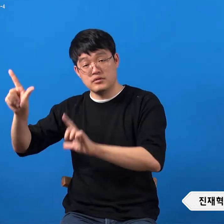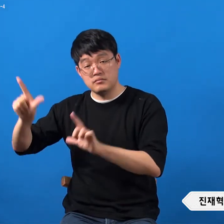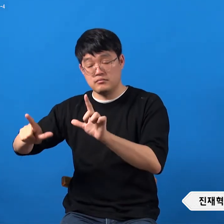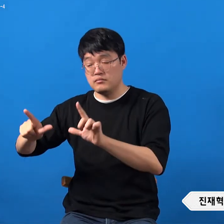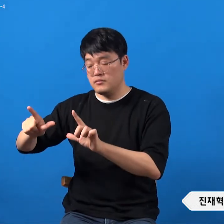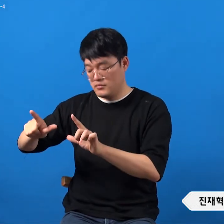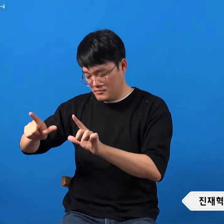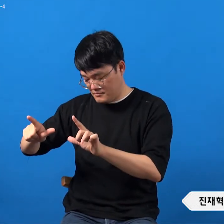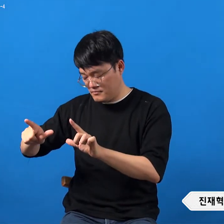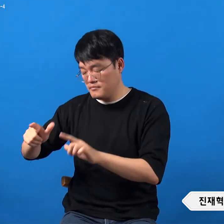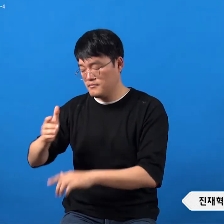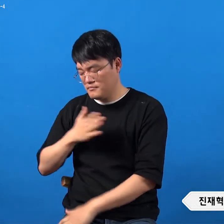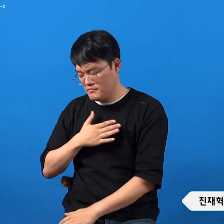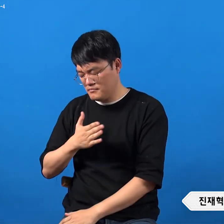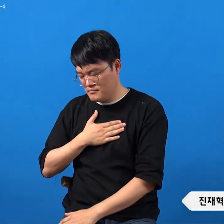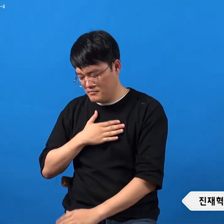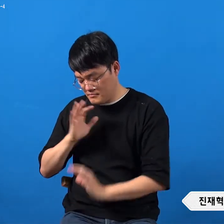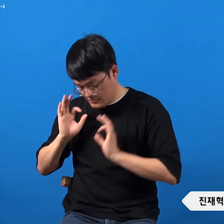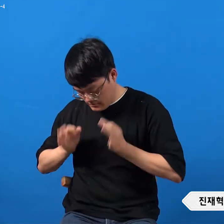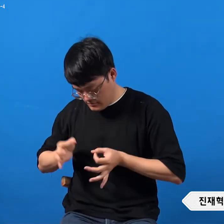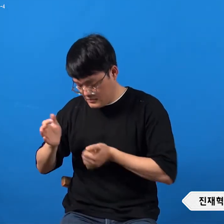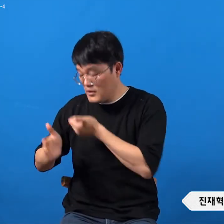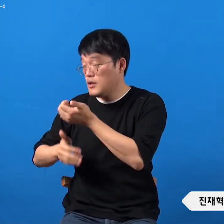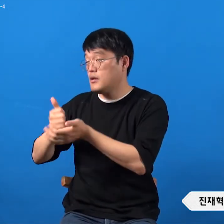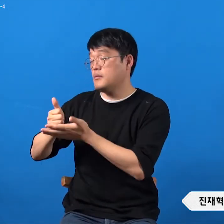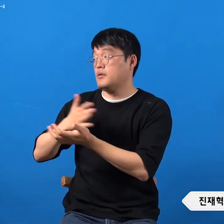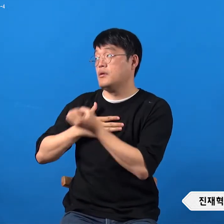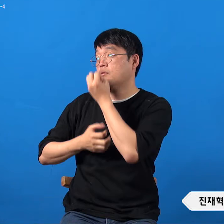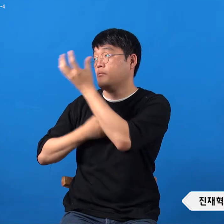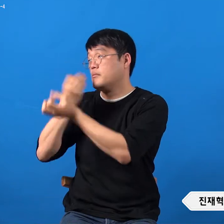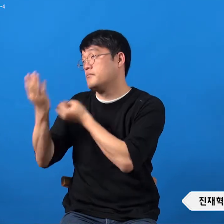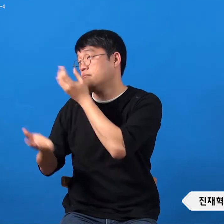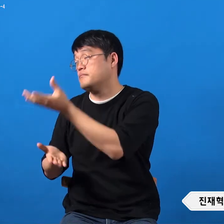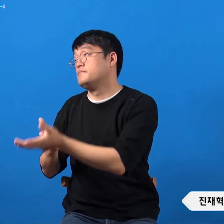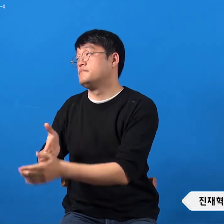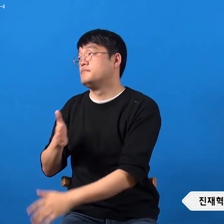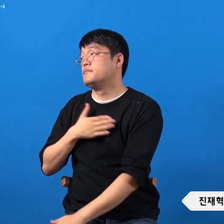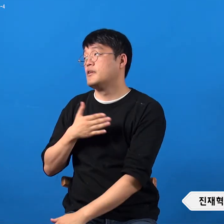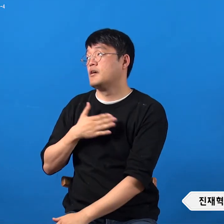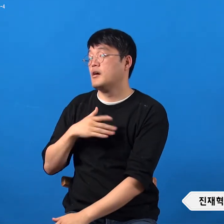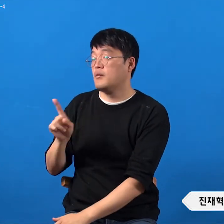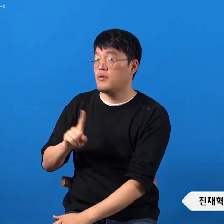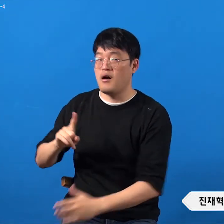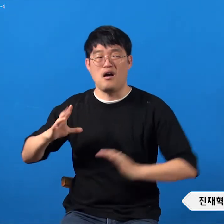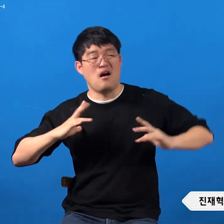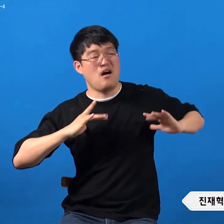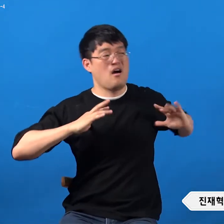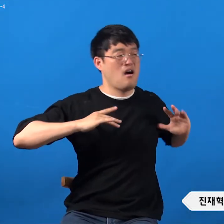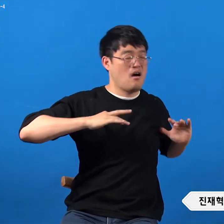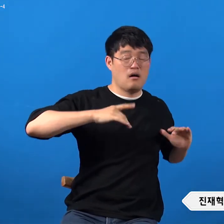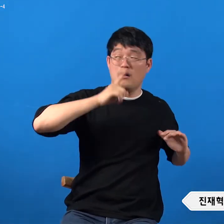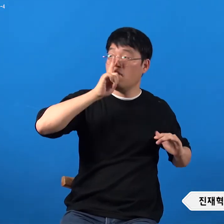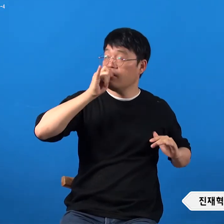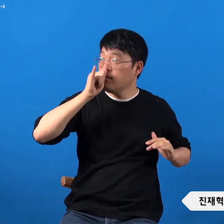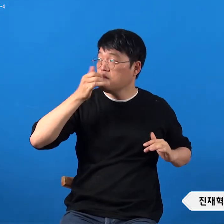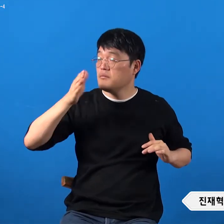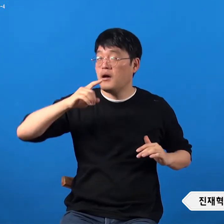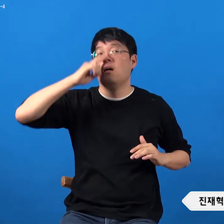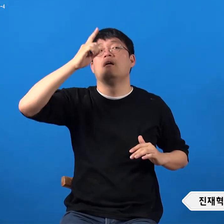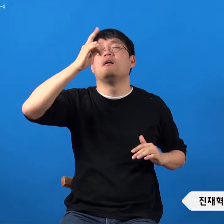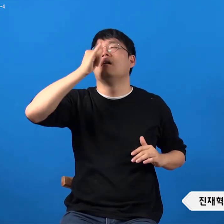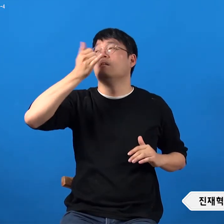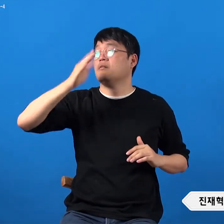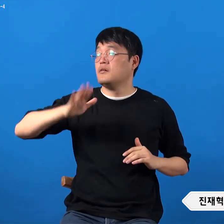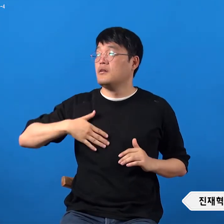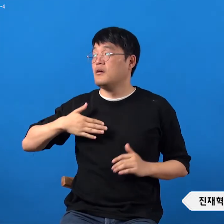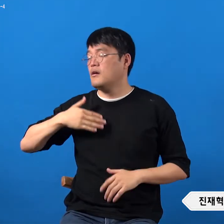납니다. 내가 큰 소리 쳤지만 사실 난 아무것도 아니고 너무나 부족하고